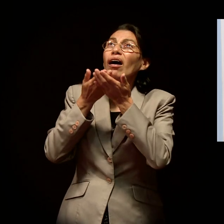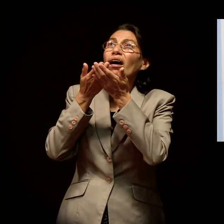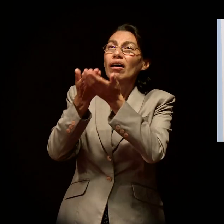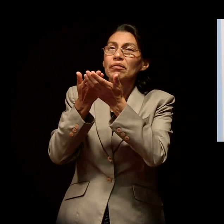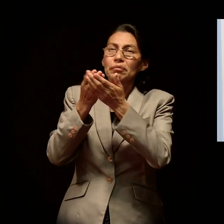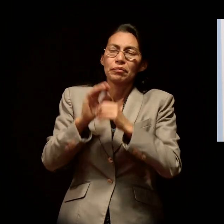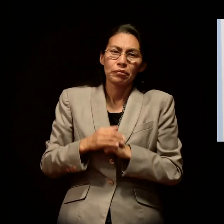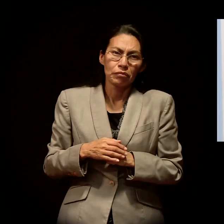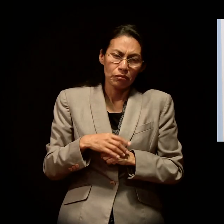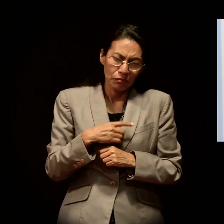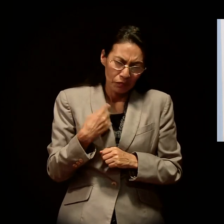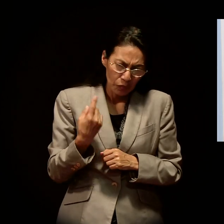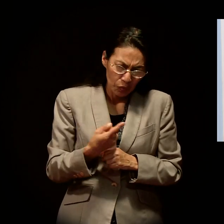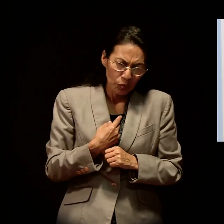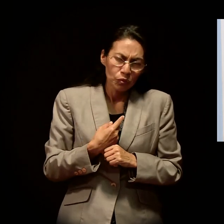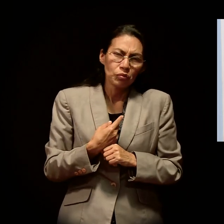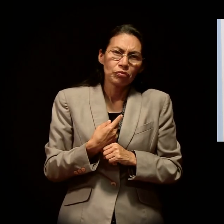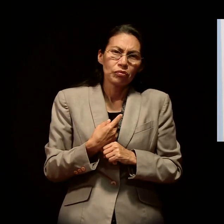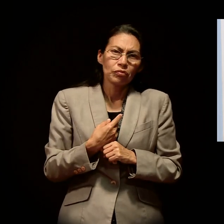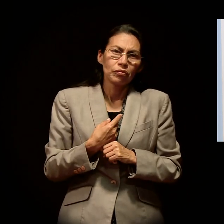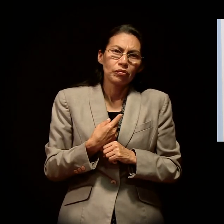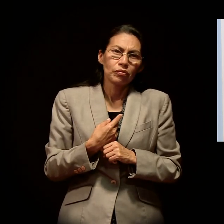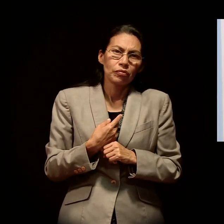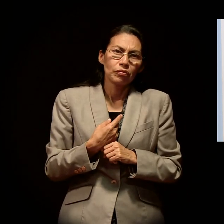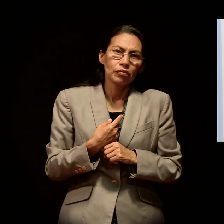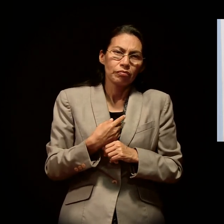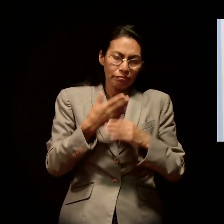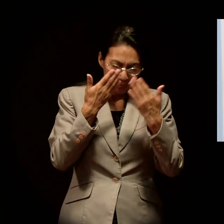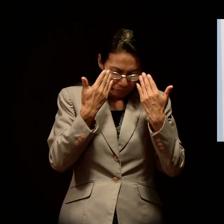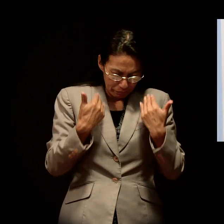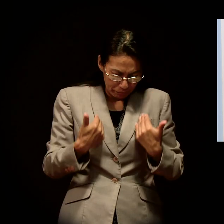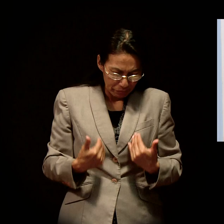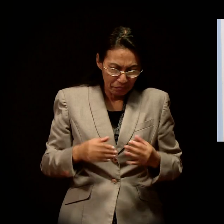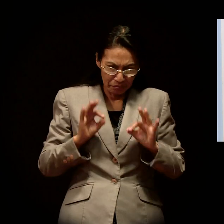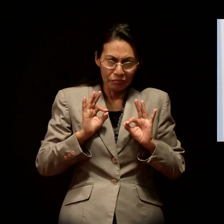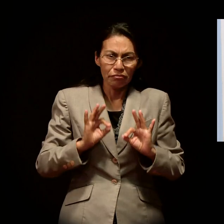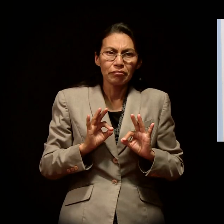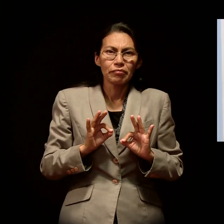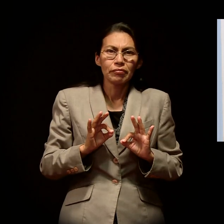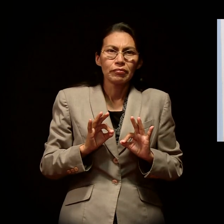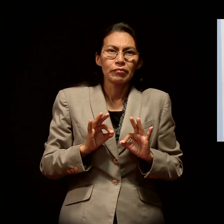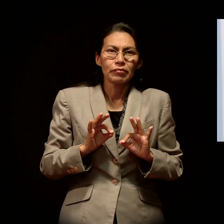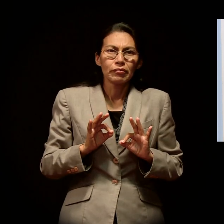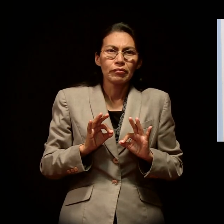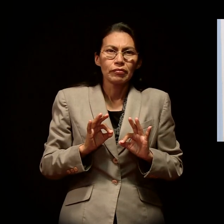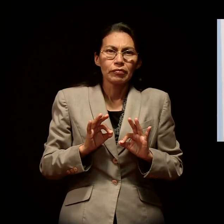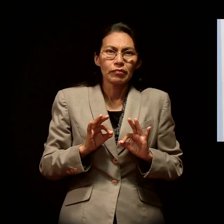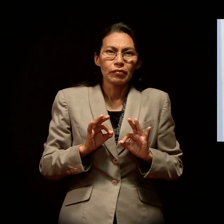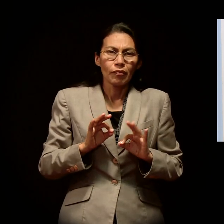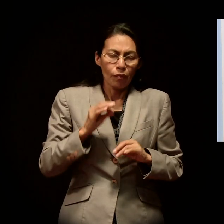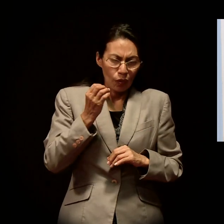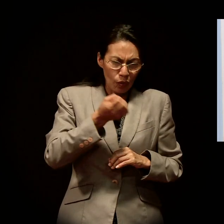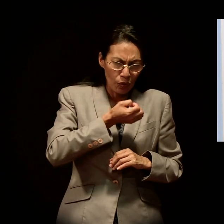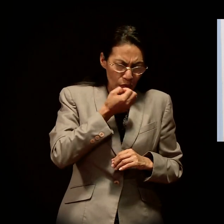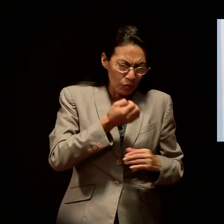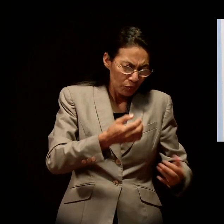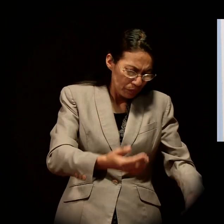me arreglé pastor y nos arrodillamos después de haberme arreglado yo